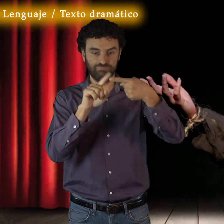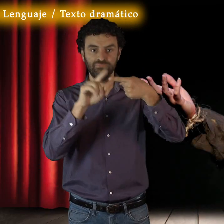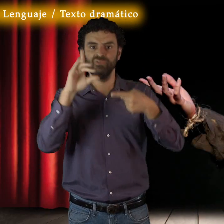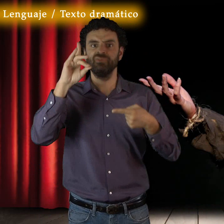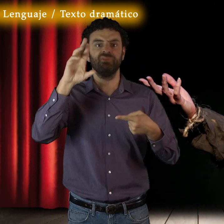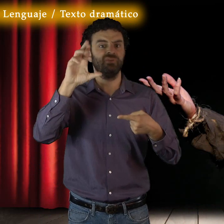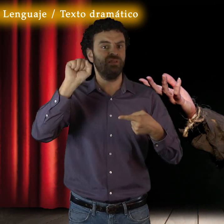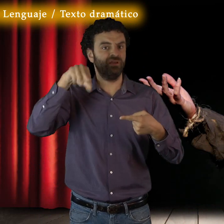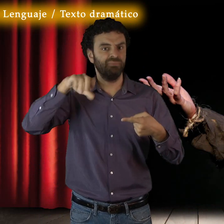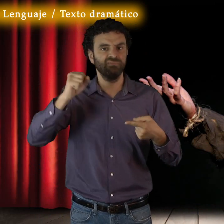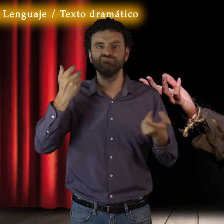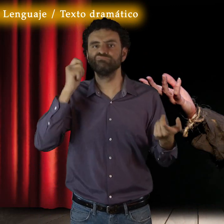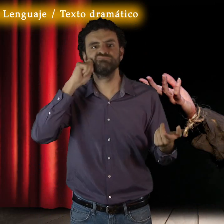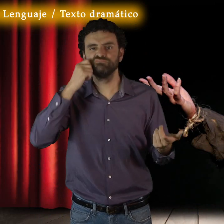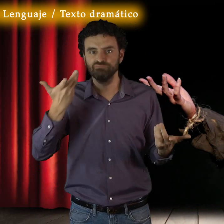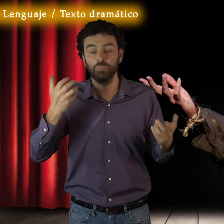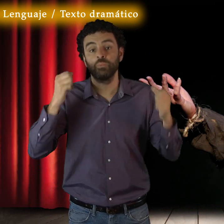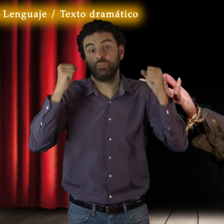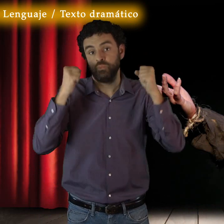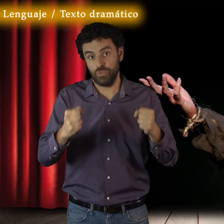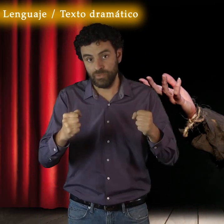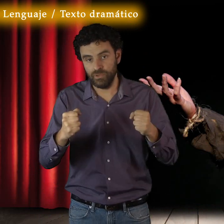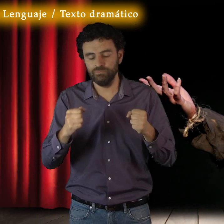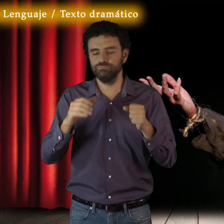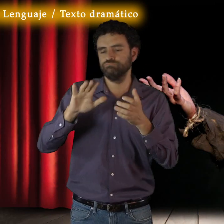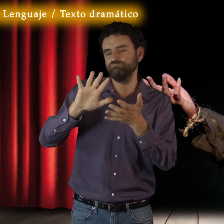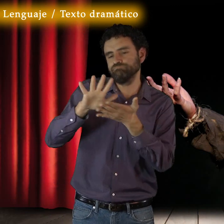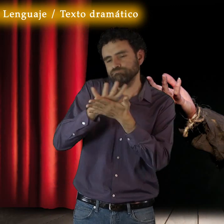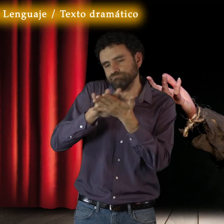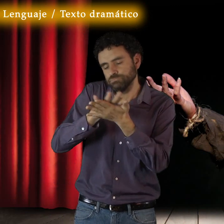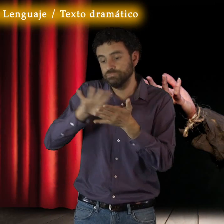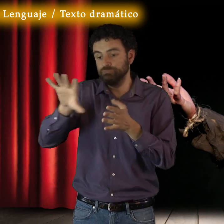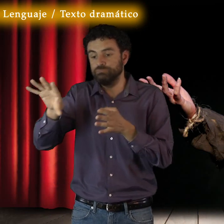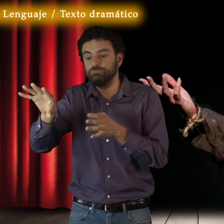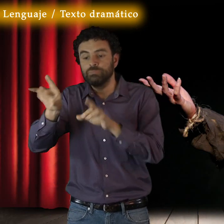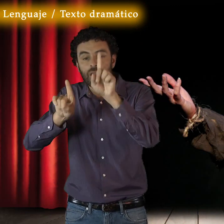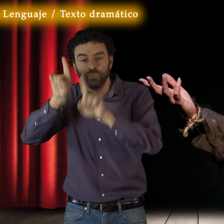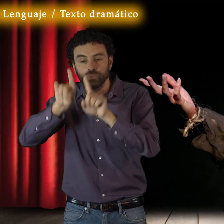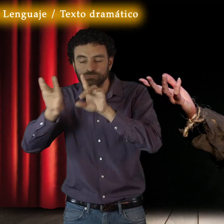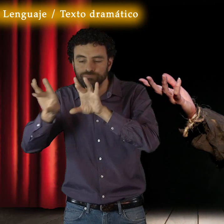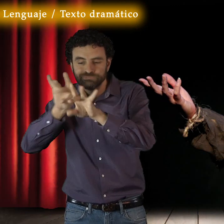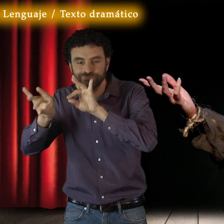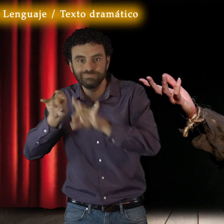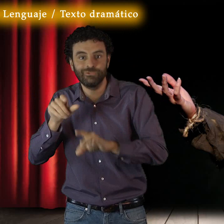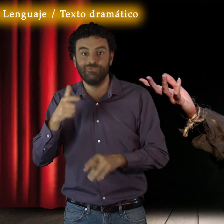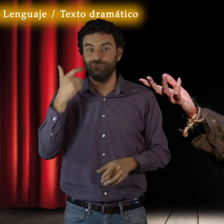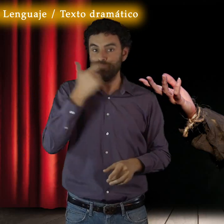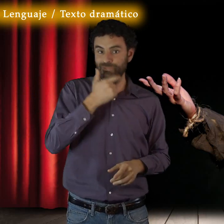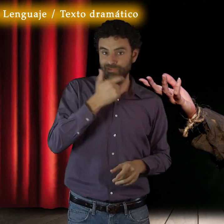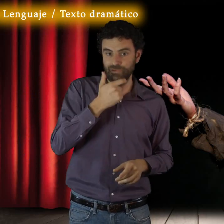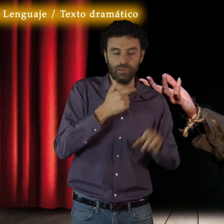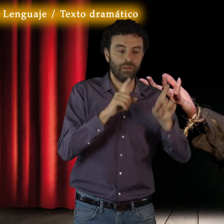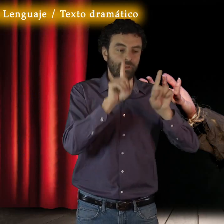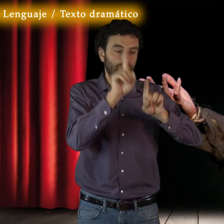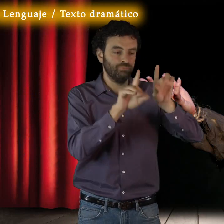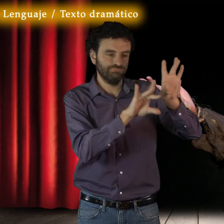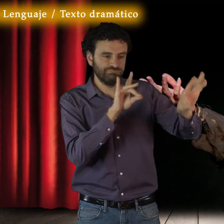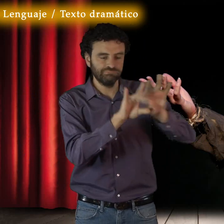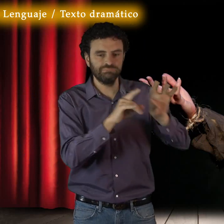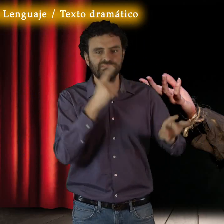comedia el drama combina elementos de la comedia y de la tragedia donde el espacio para la risa se armoniza con los